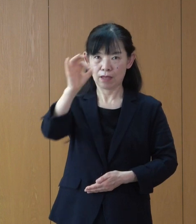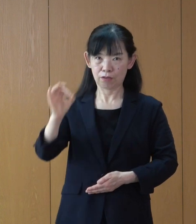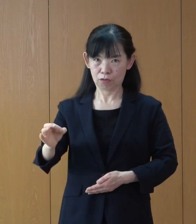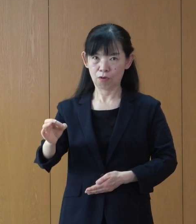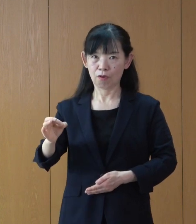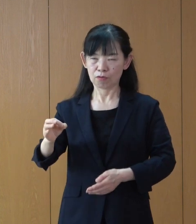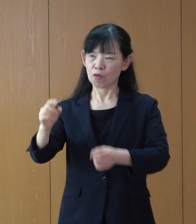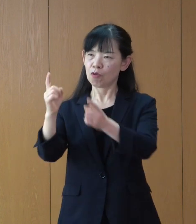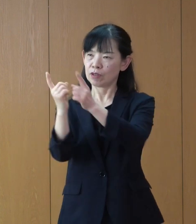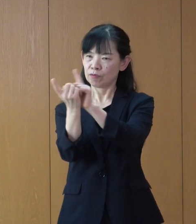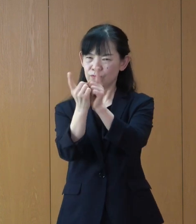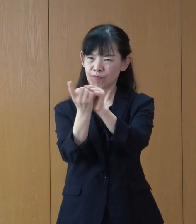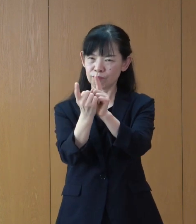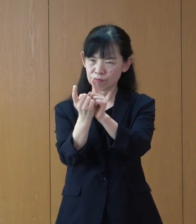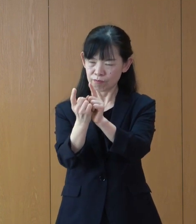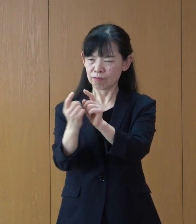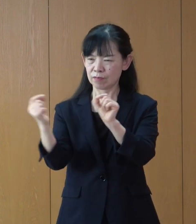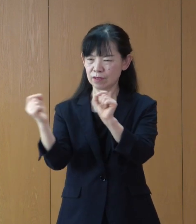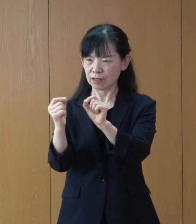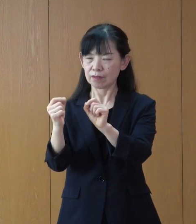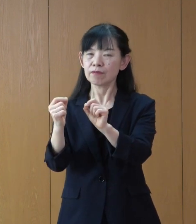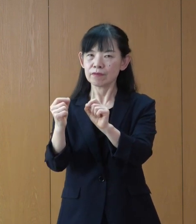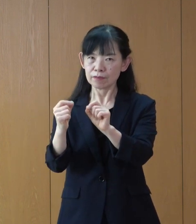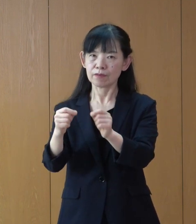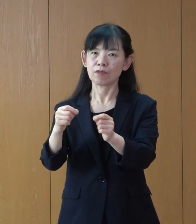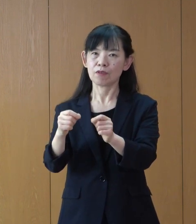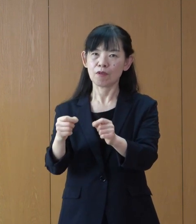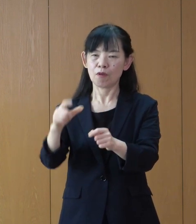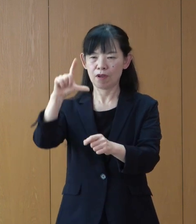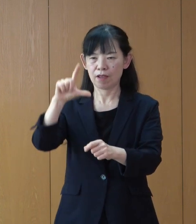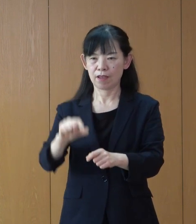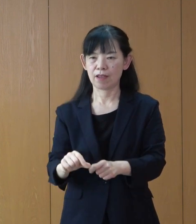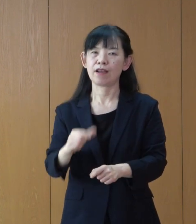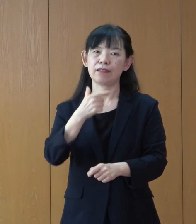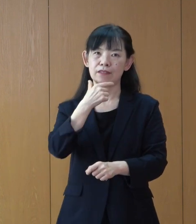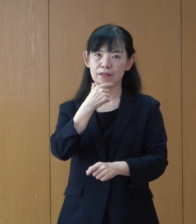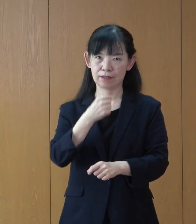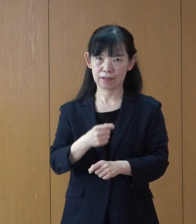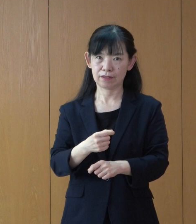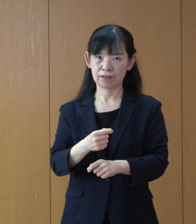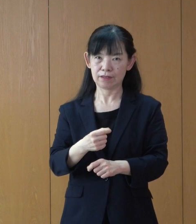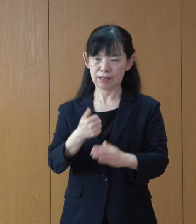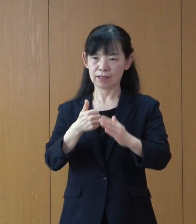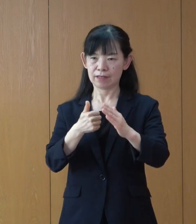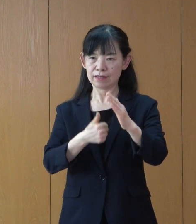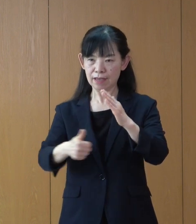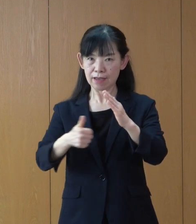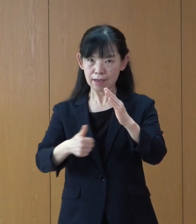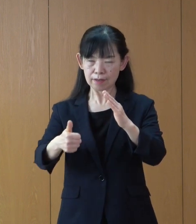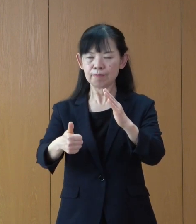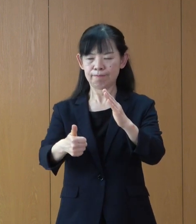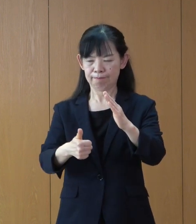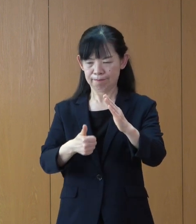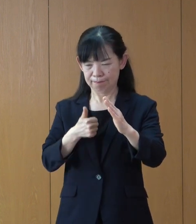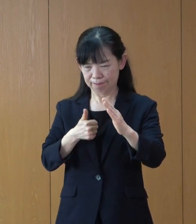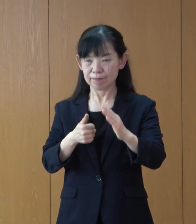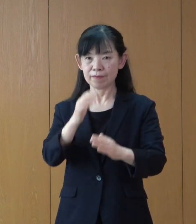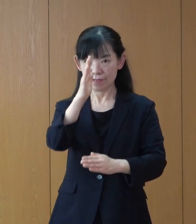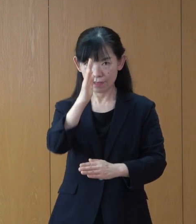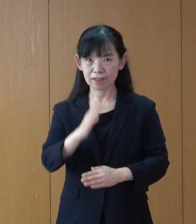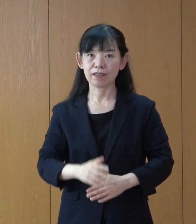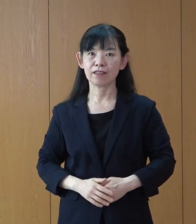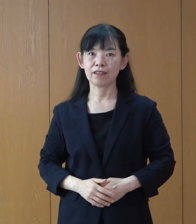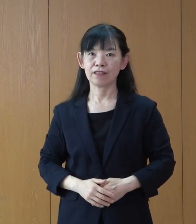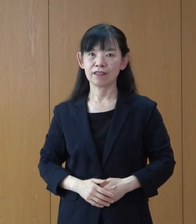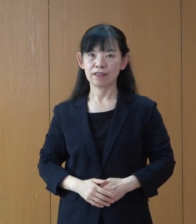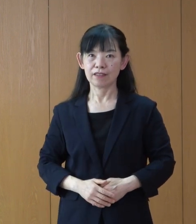減をお願いしています。極力外出を控えてください。特に